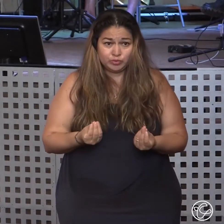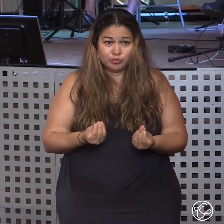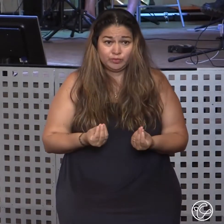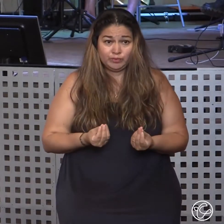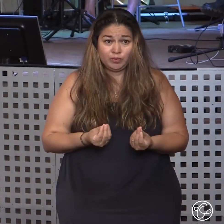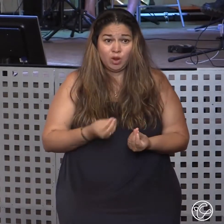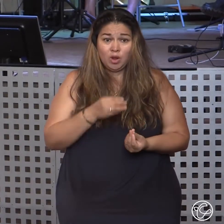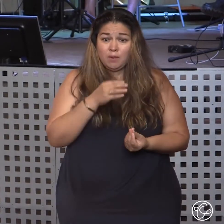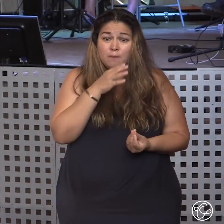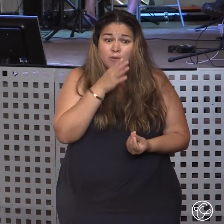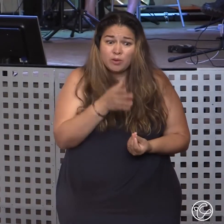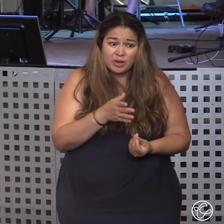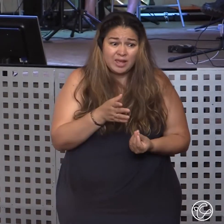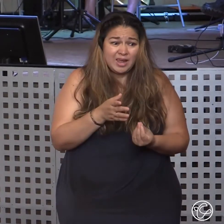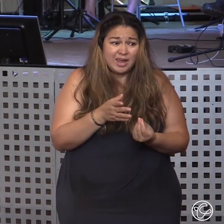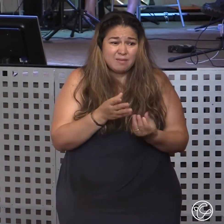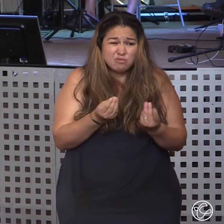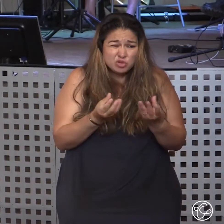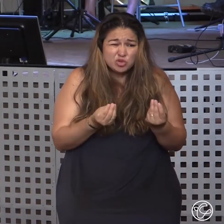de contabilizarlo.